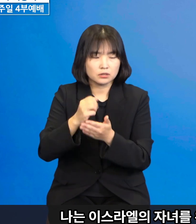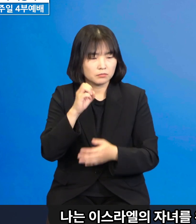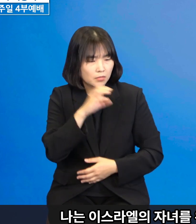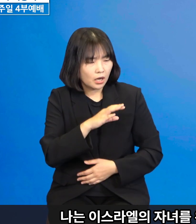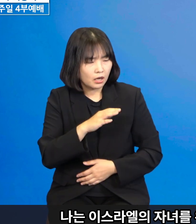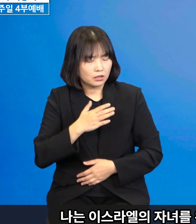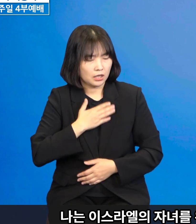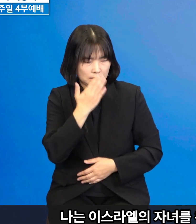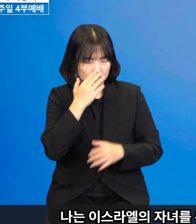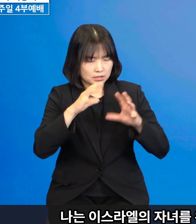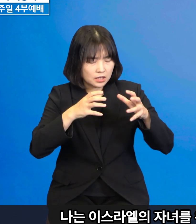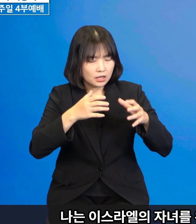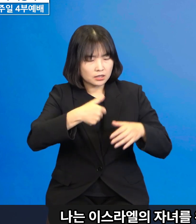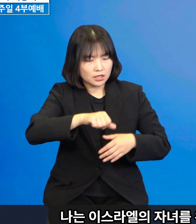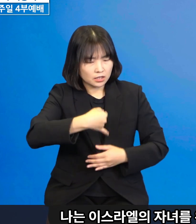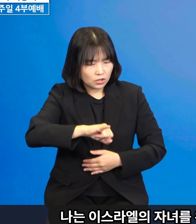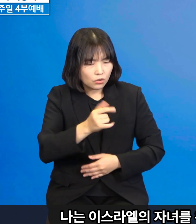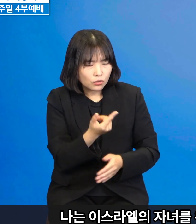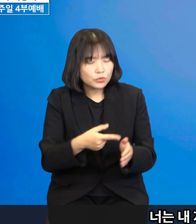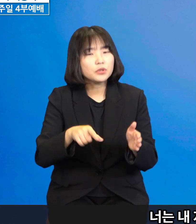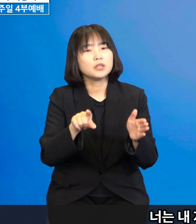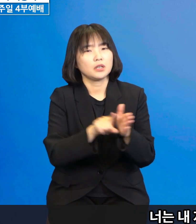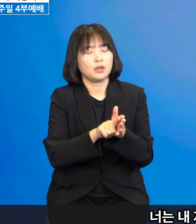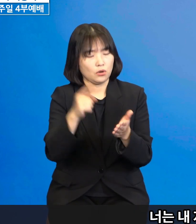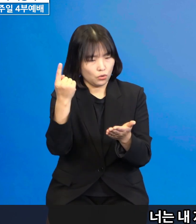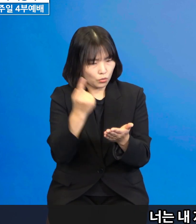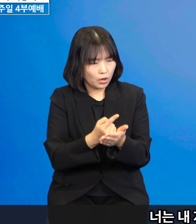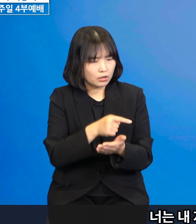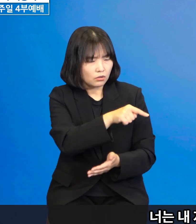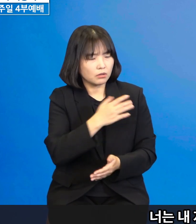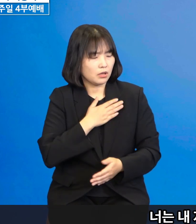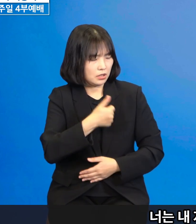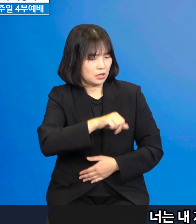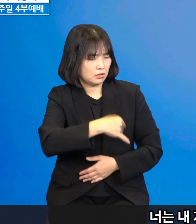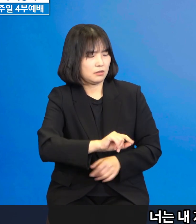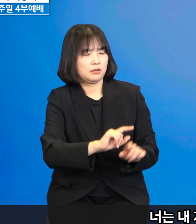이스라엘의 자녀를 위해, 즉 나의 자녀를 위해 왔지 너는 내 자녀가 아니야.